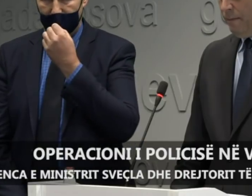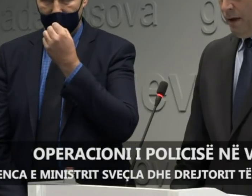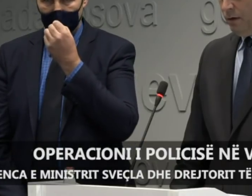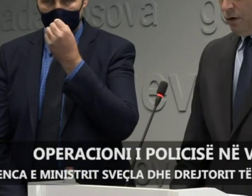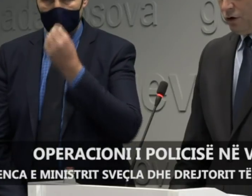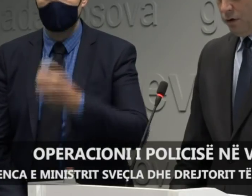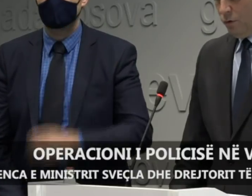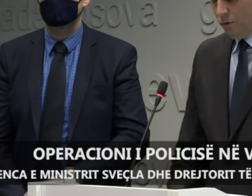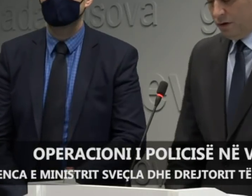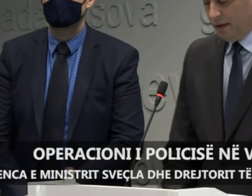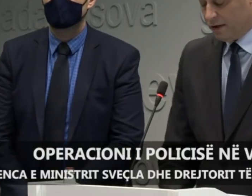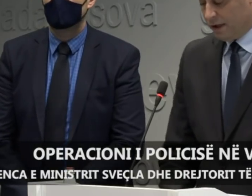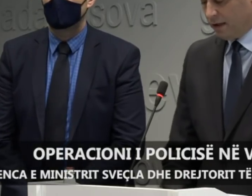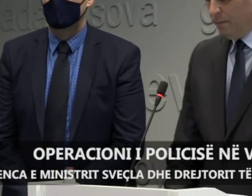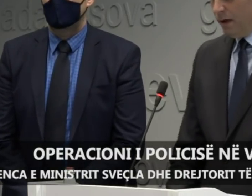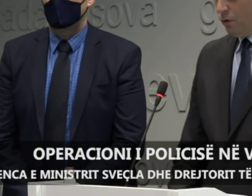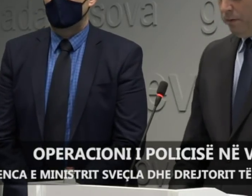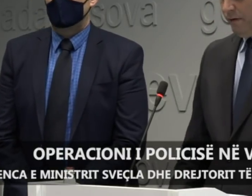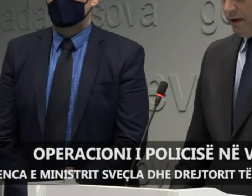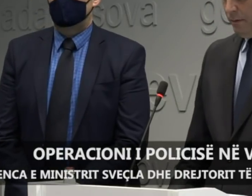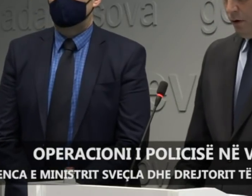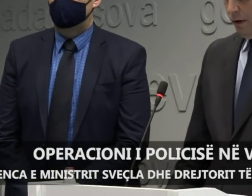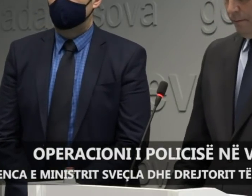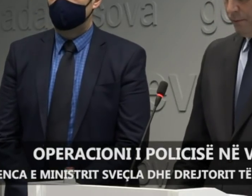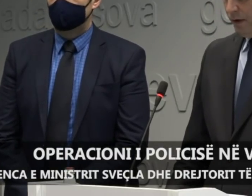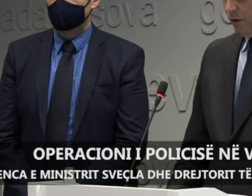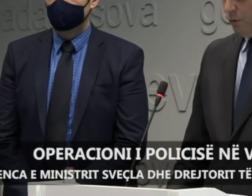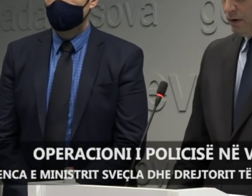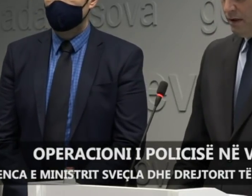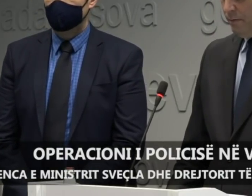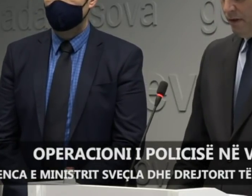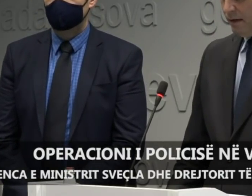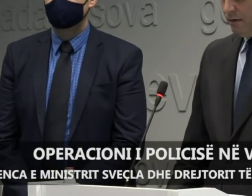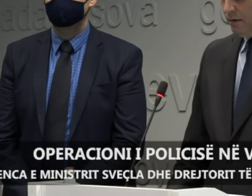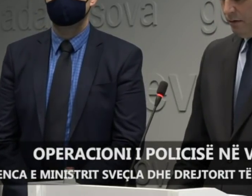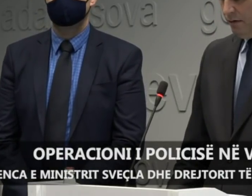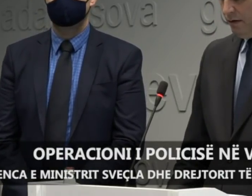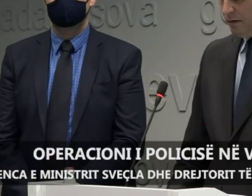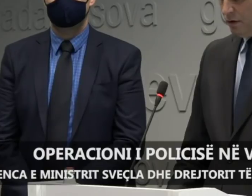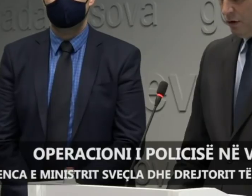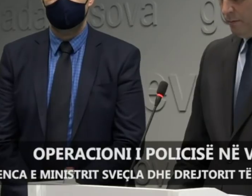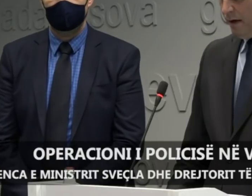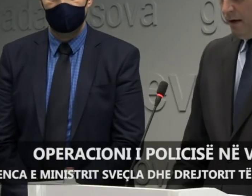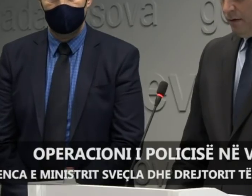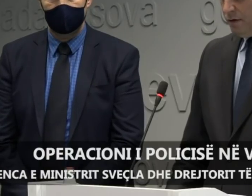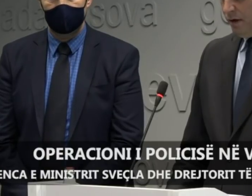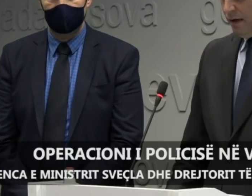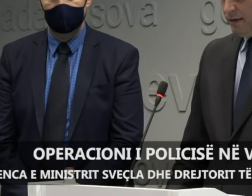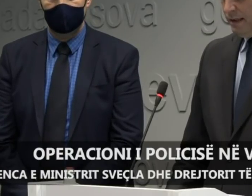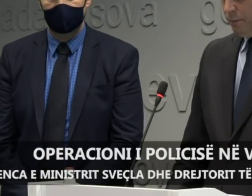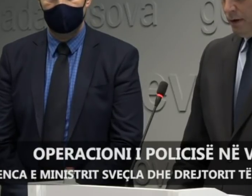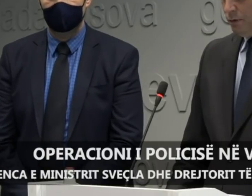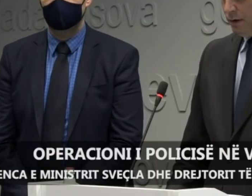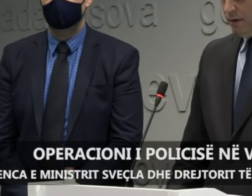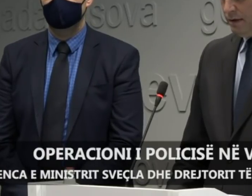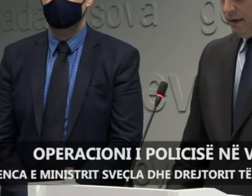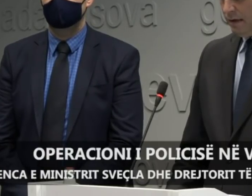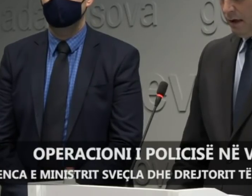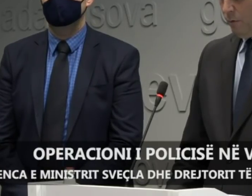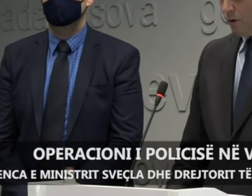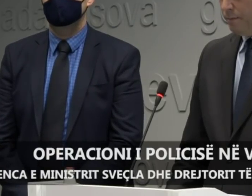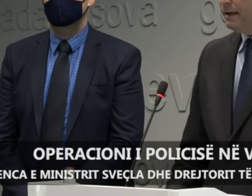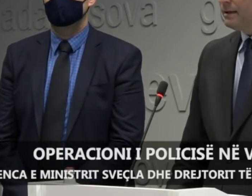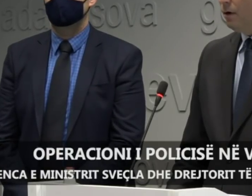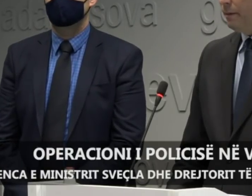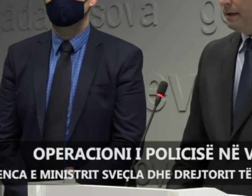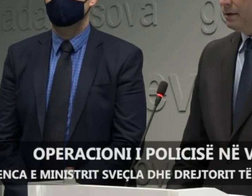mallrave, si dhe shkatrimin e grupeve kriminale. Rrethorës 11 të ditës së sotme, të gjitha njësit policore të cilat